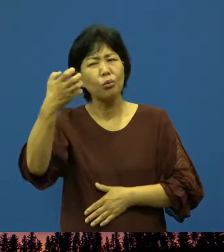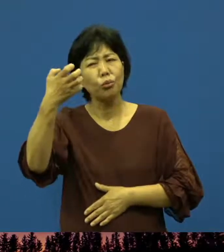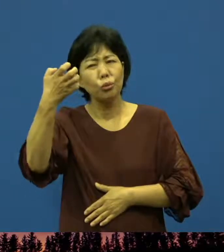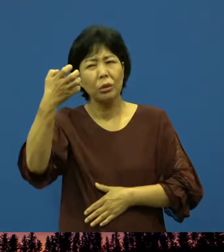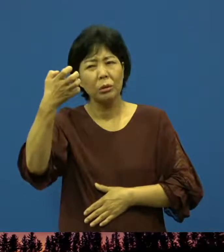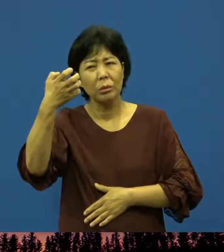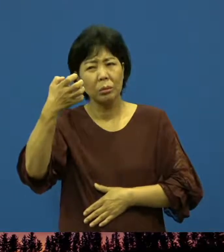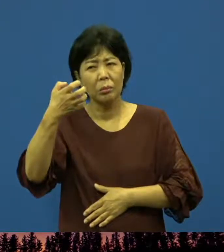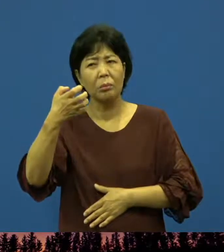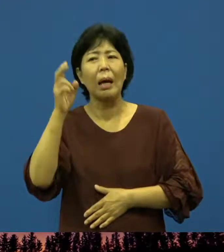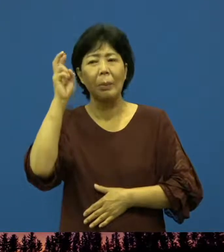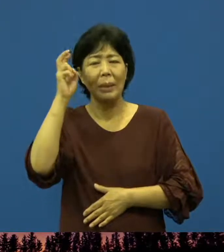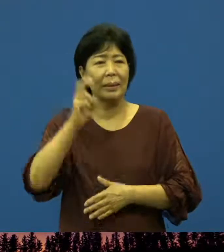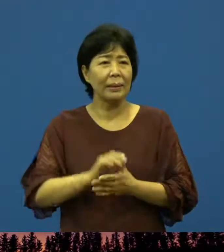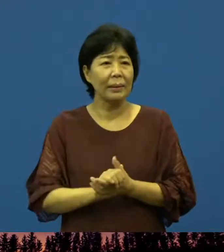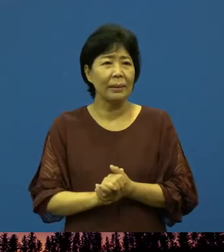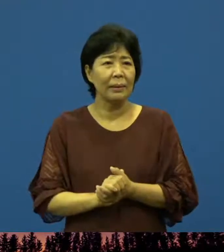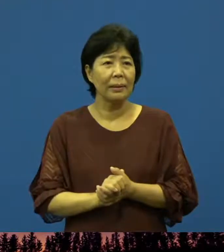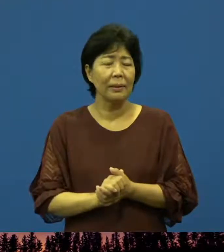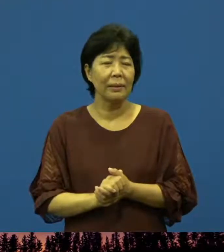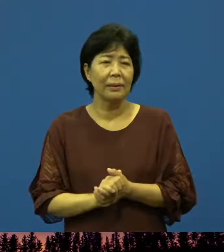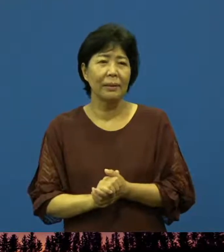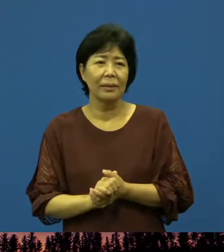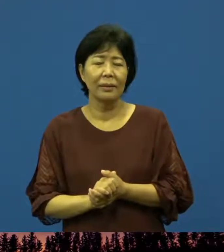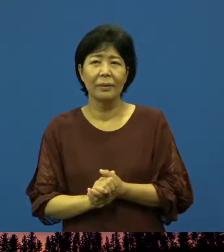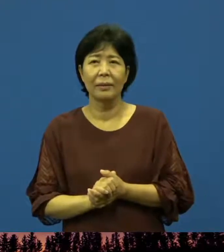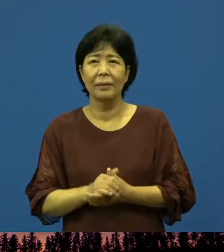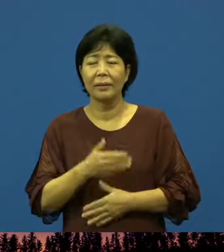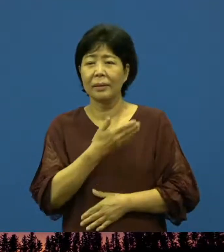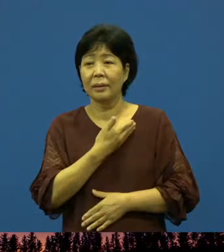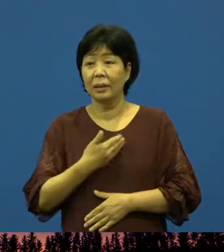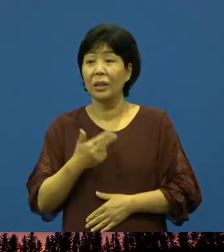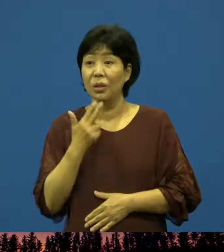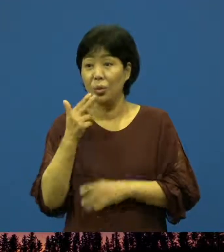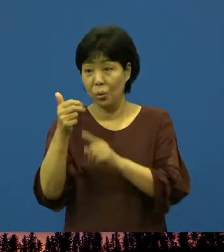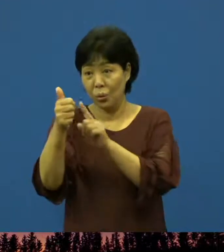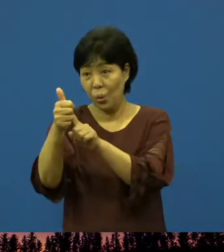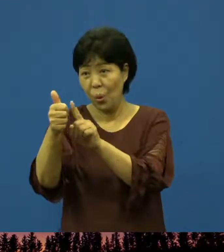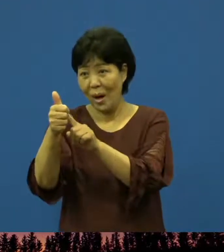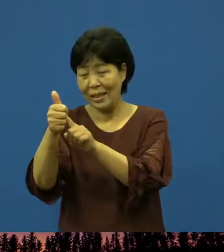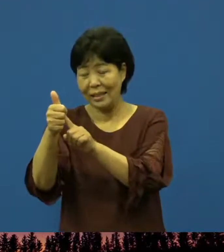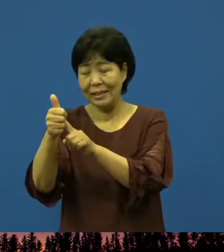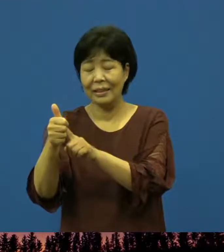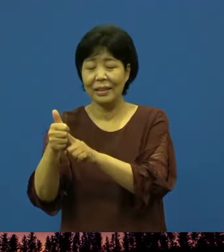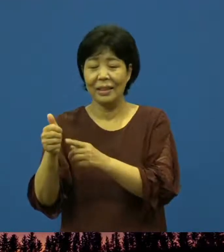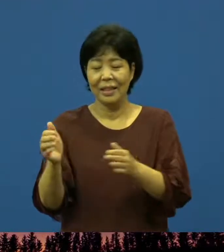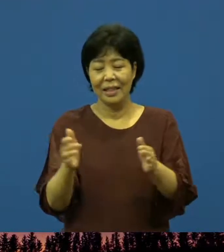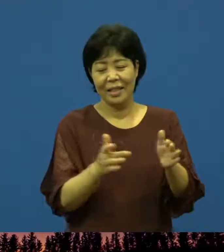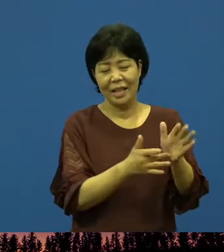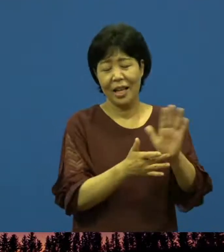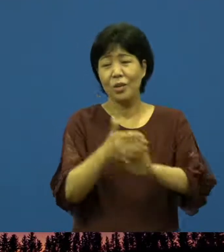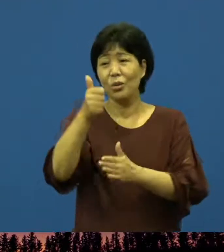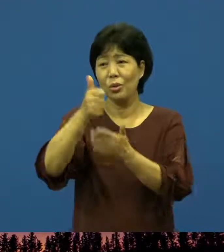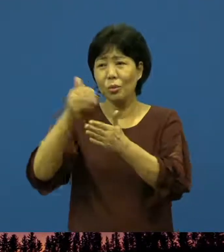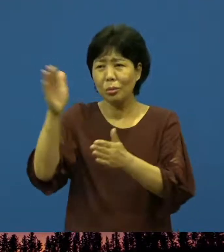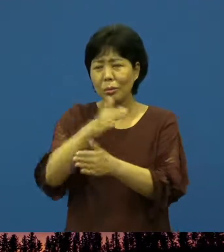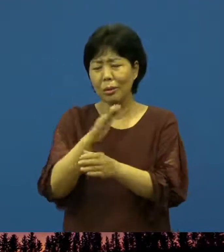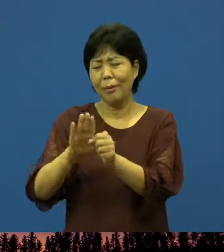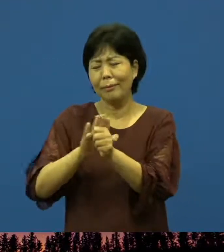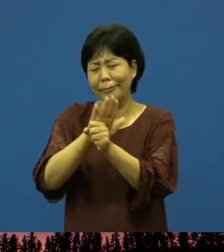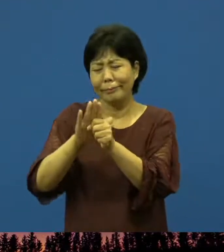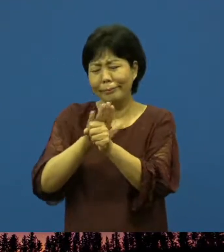있습니다. 우리가 잘 아는 것처럼 요한은 예수님으로부터 사랑을 받은